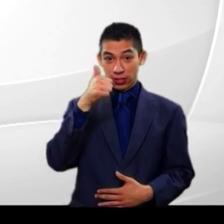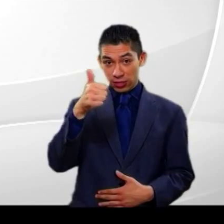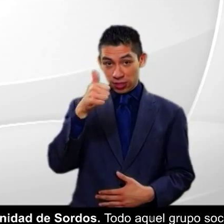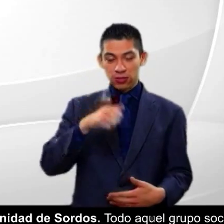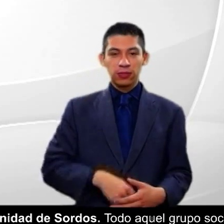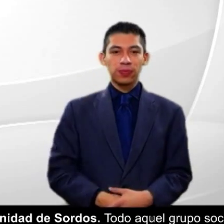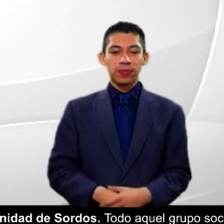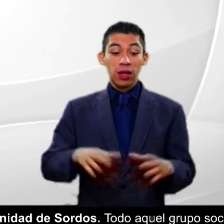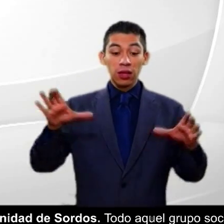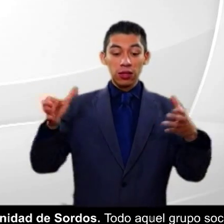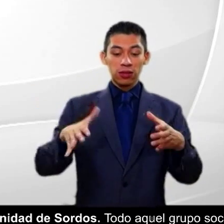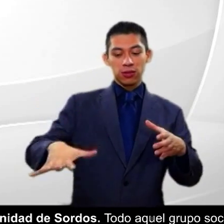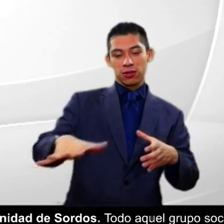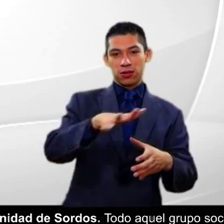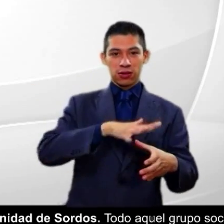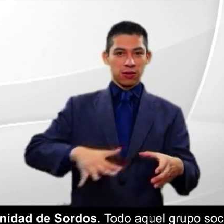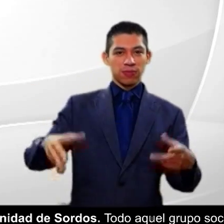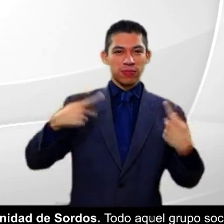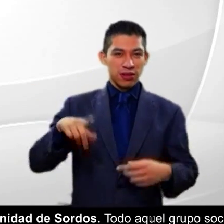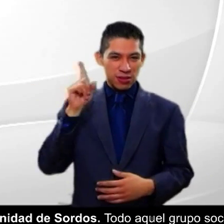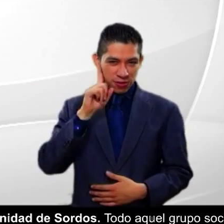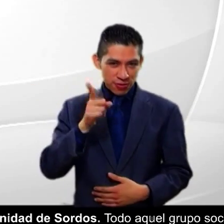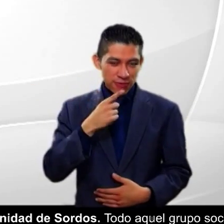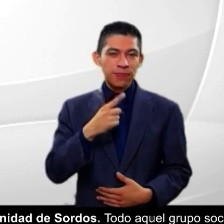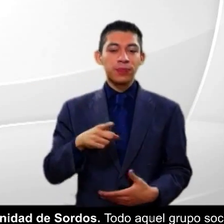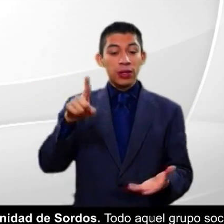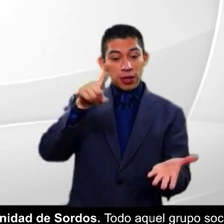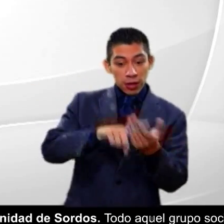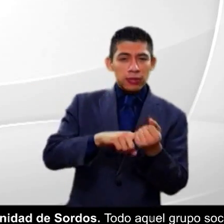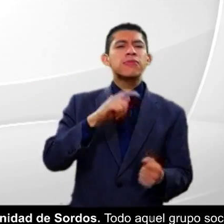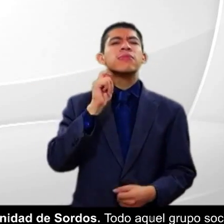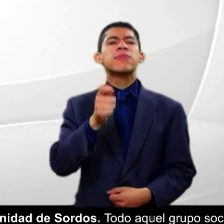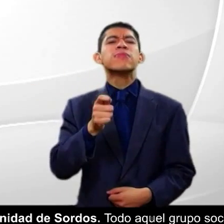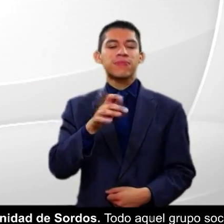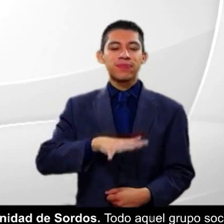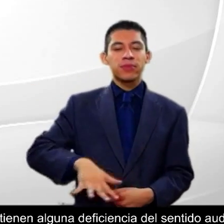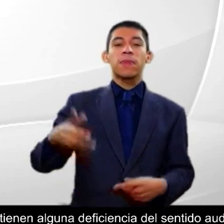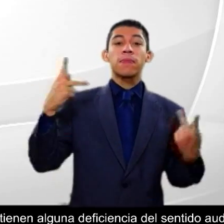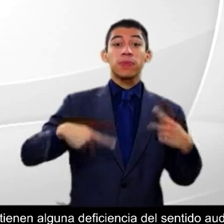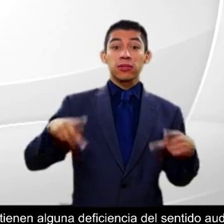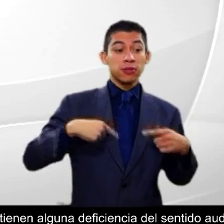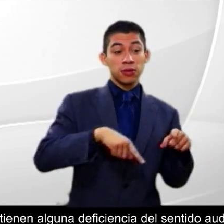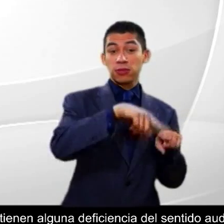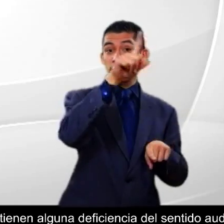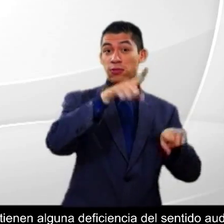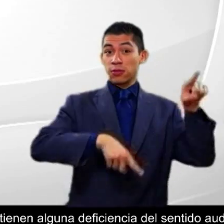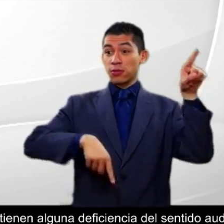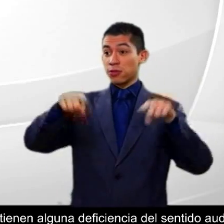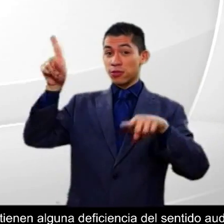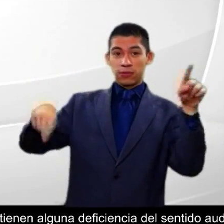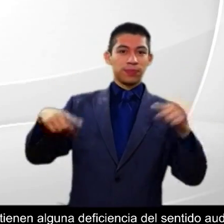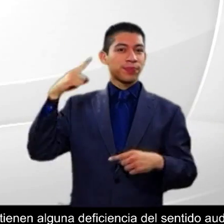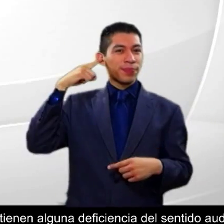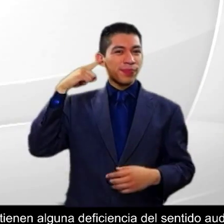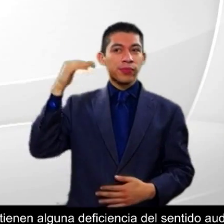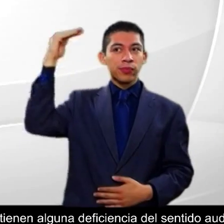6. Comunidad de sordos Todo aquel grupo social cuyos miembros tienen alguna deficiencia del sentido